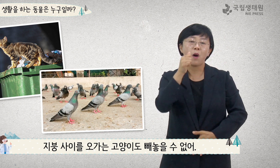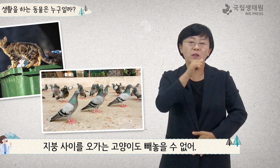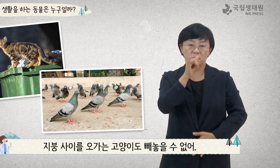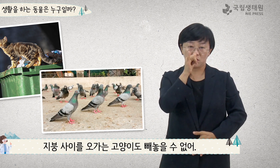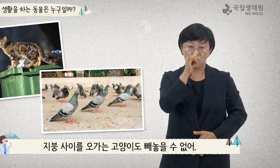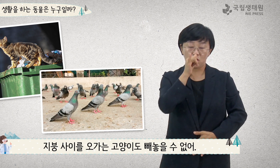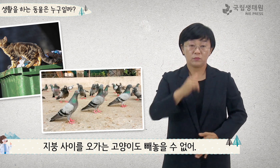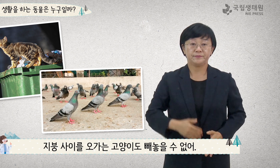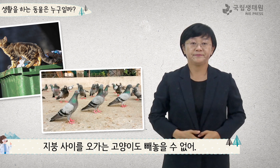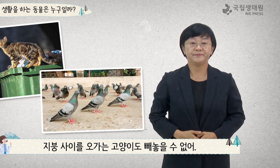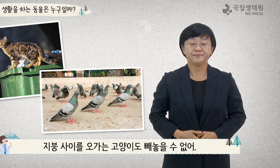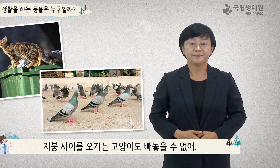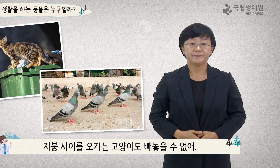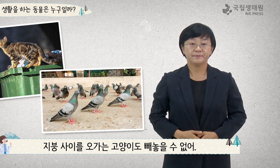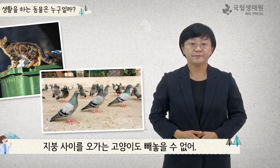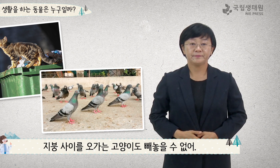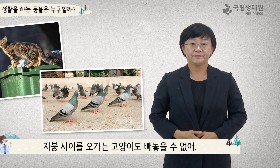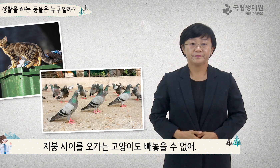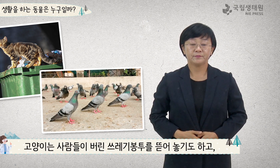수 없어.